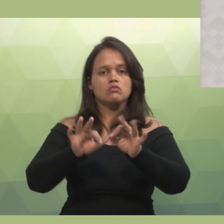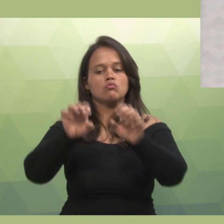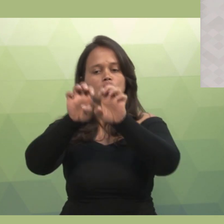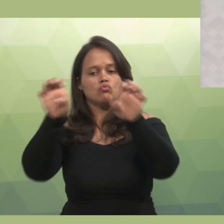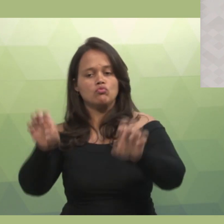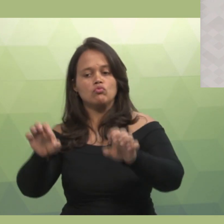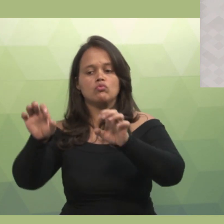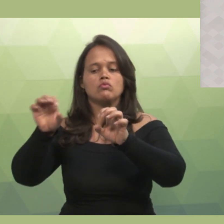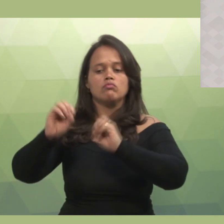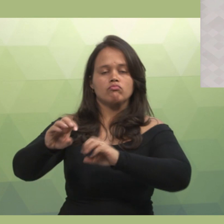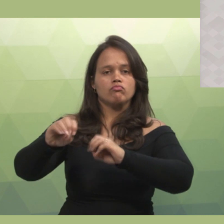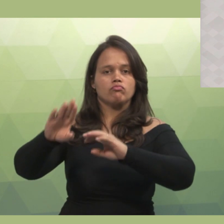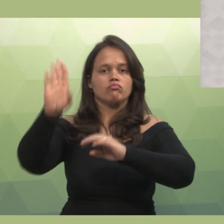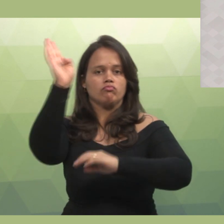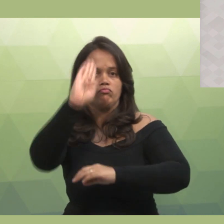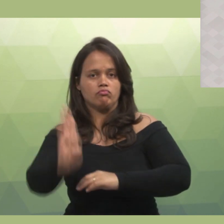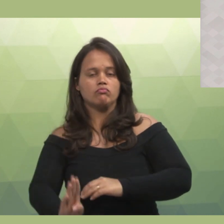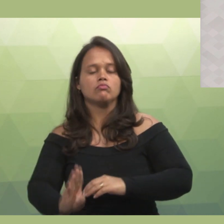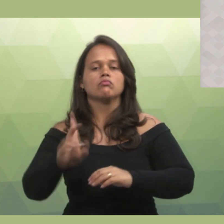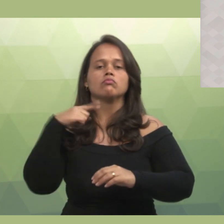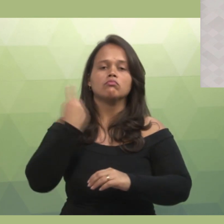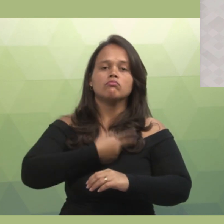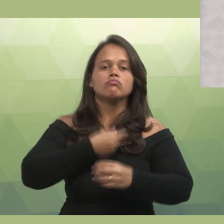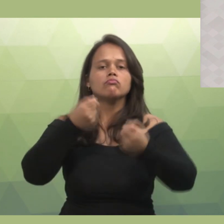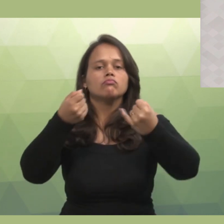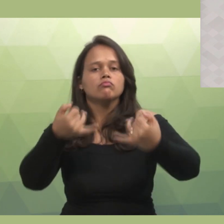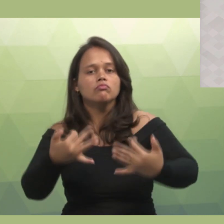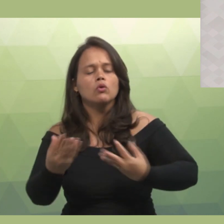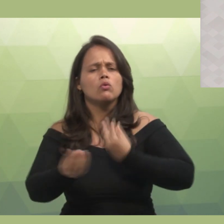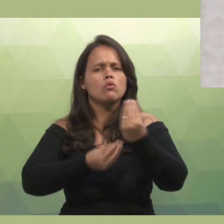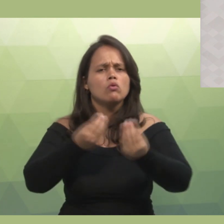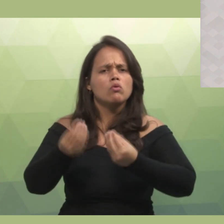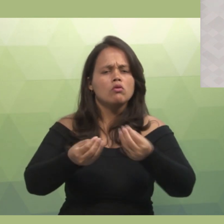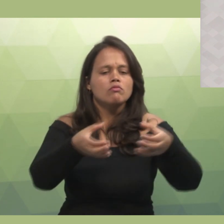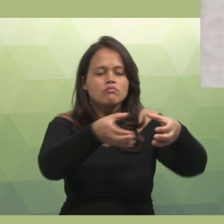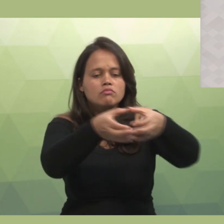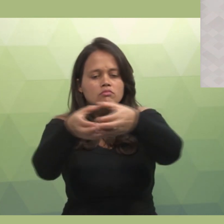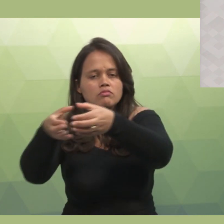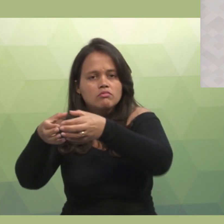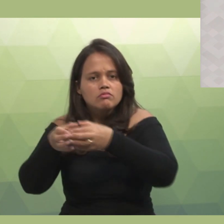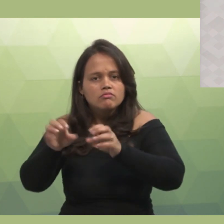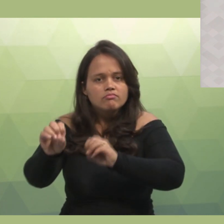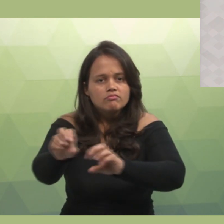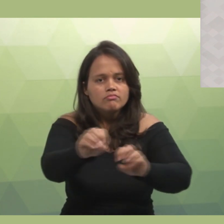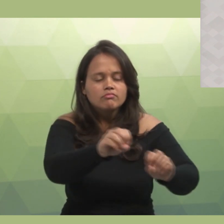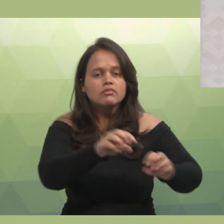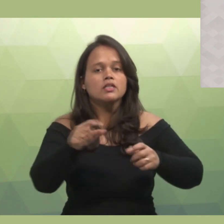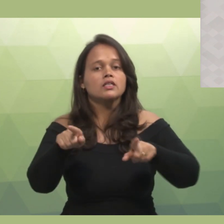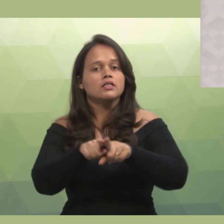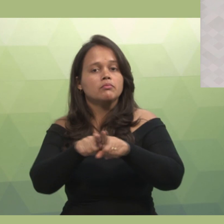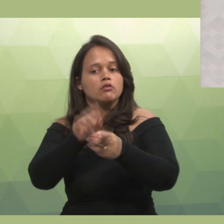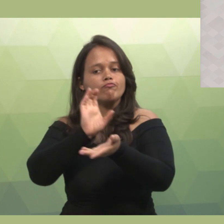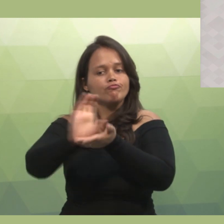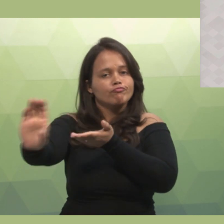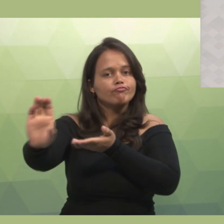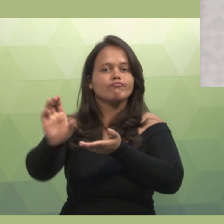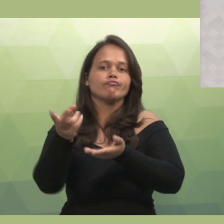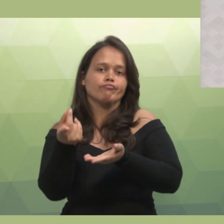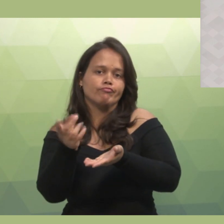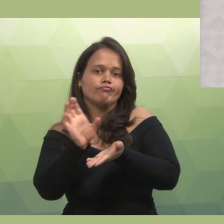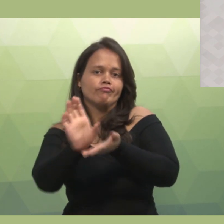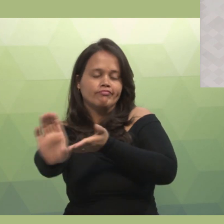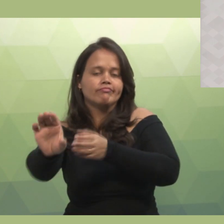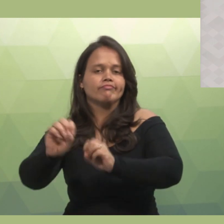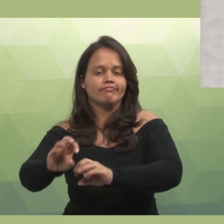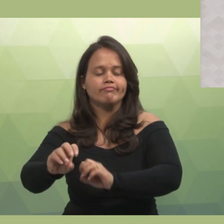Brasileira, trataremos dos níveis e modalidades de educação, bem como do financiamento da educação.